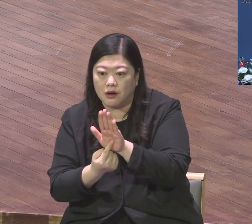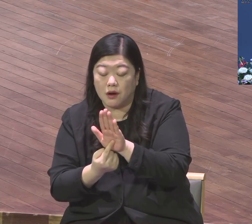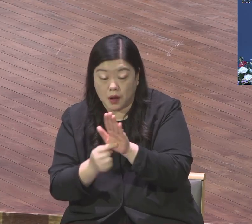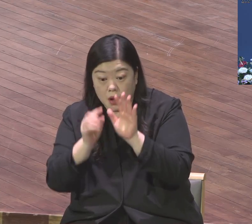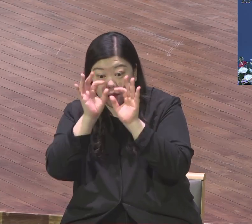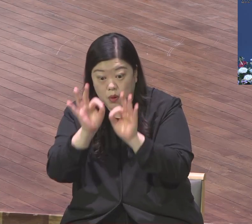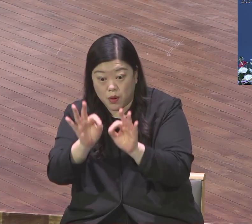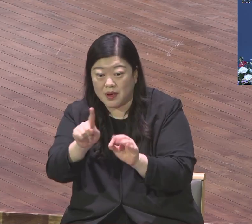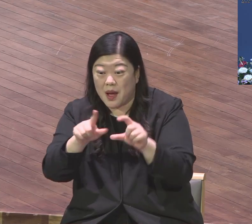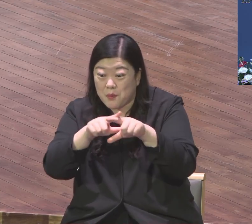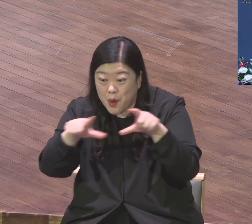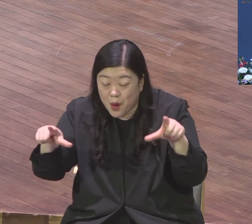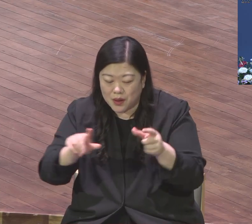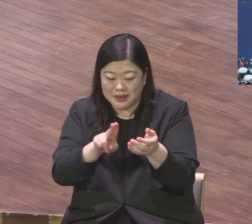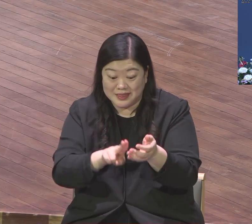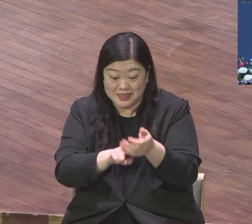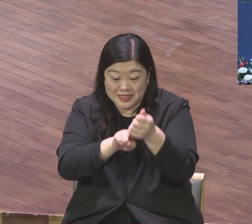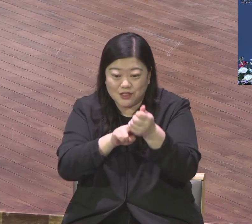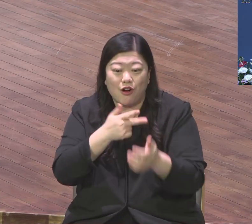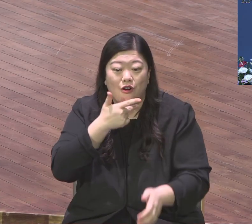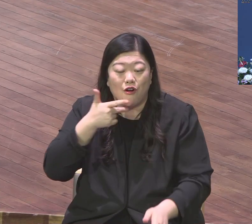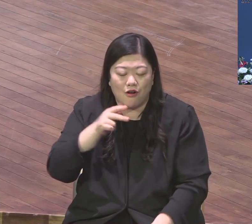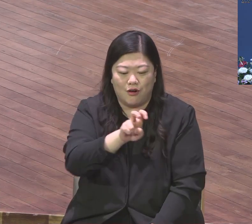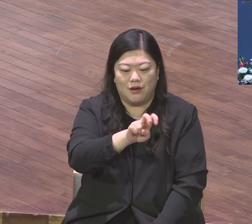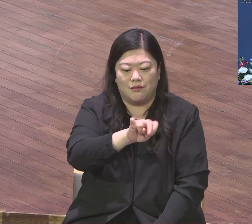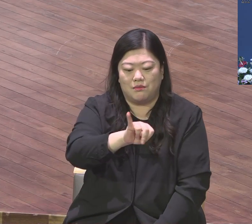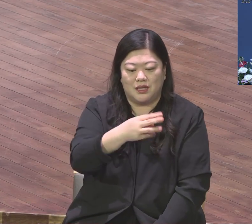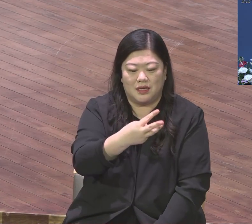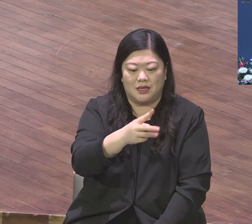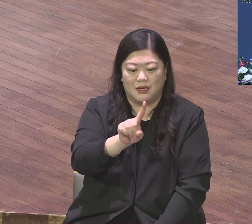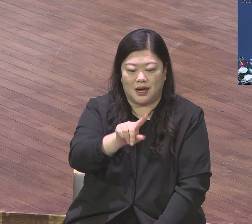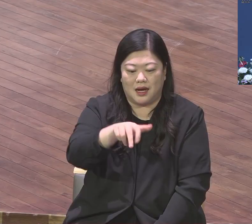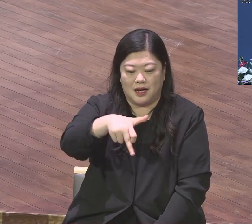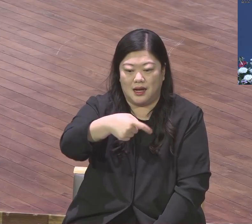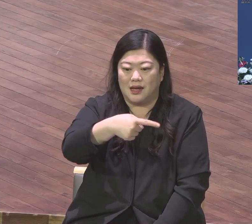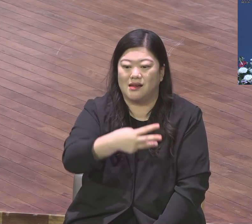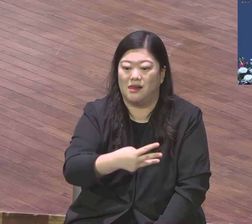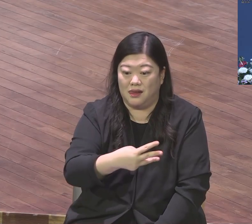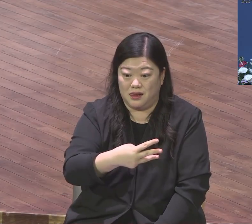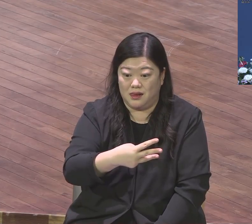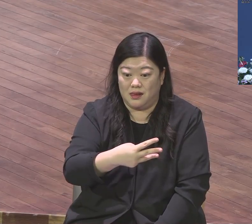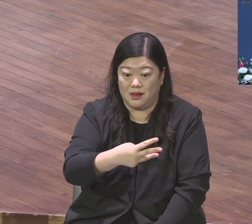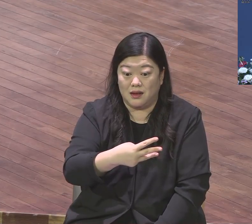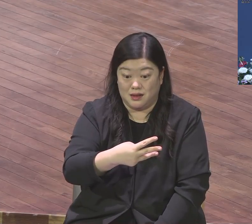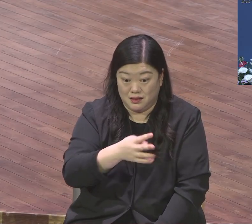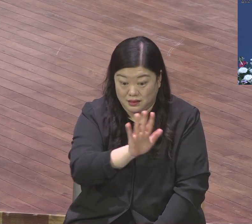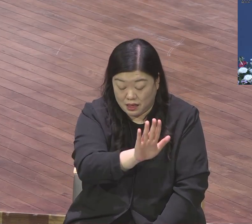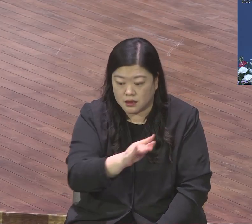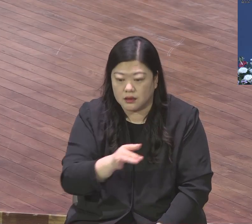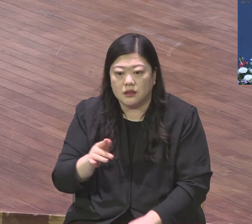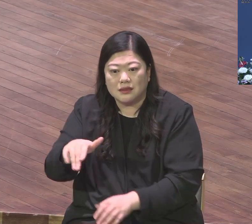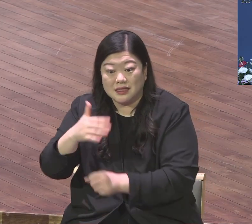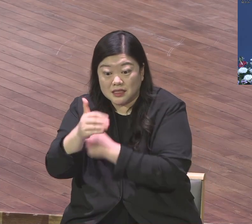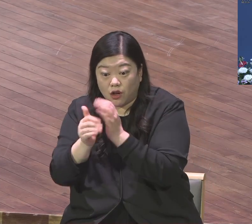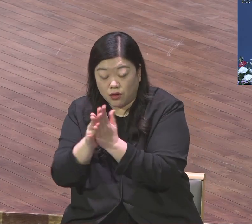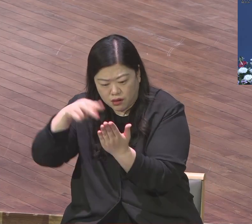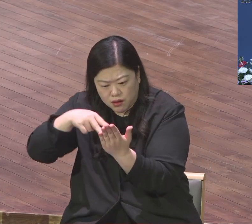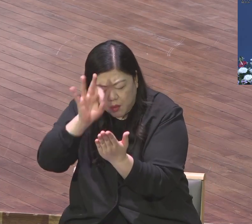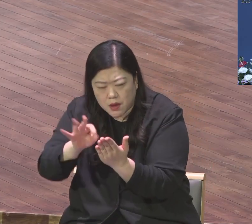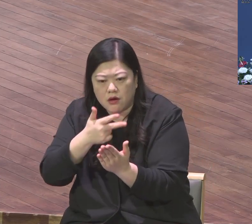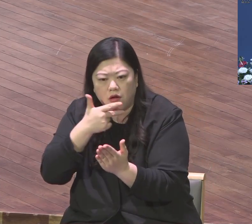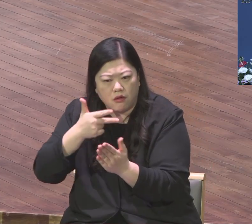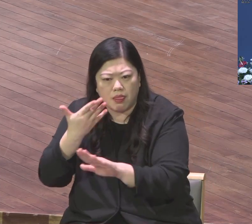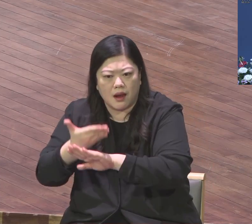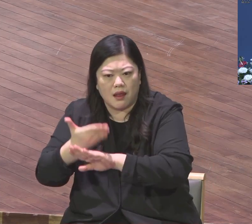할 때 영어로 미라클이라고 하는데 요한이 사용한 표적은 영어로 사인이라고 그랬어요. 사인,